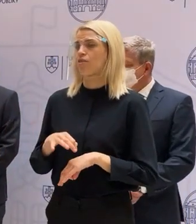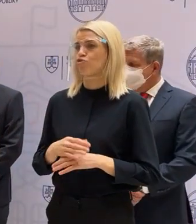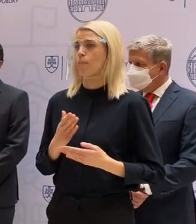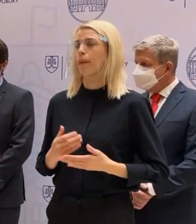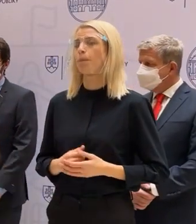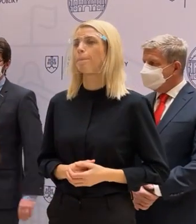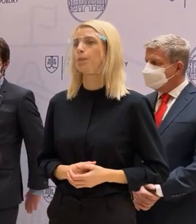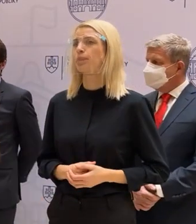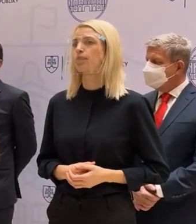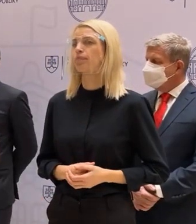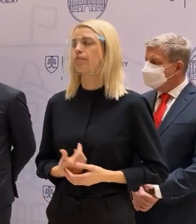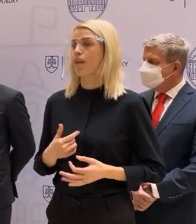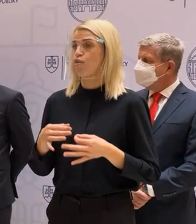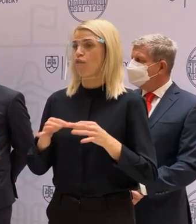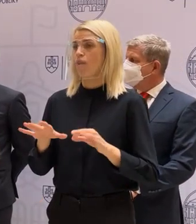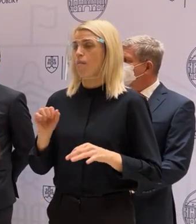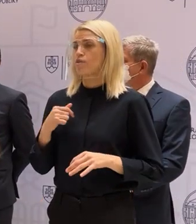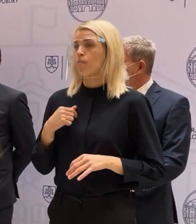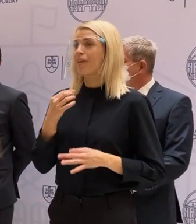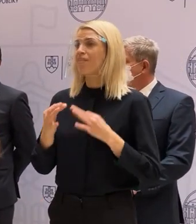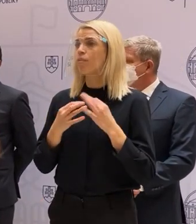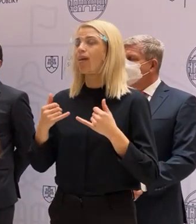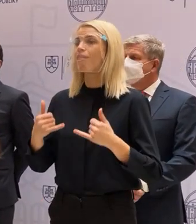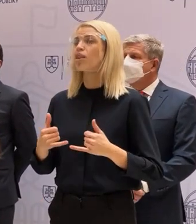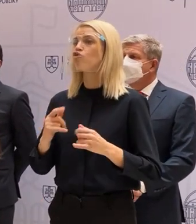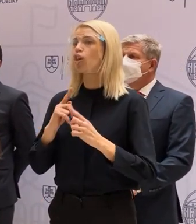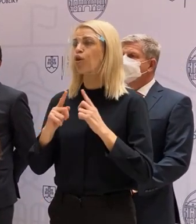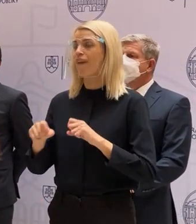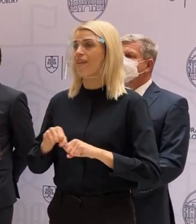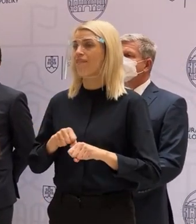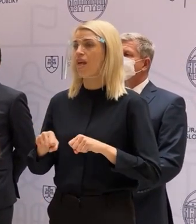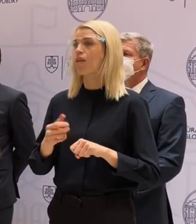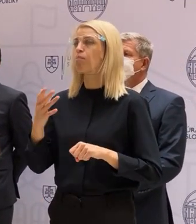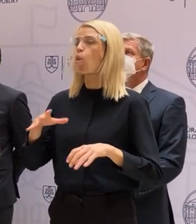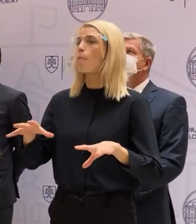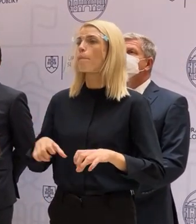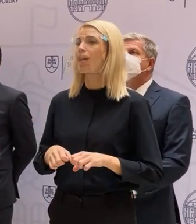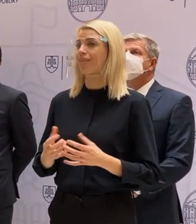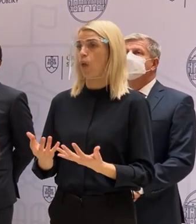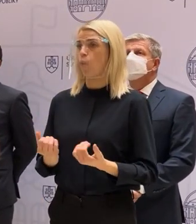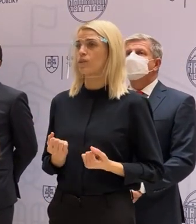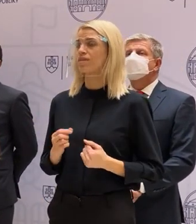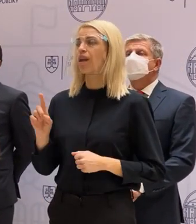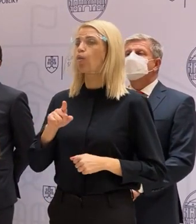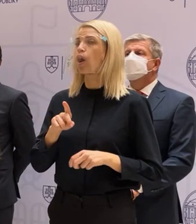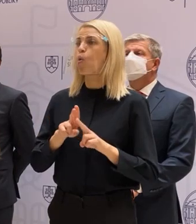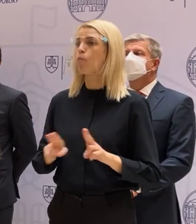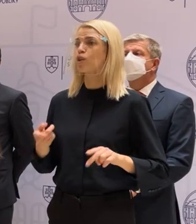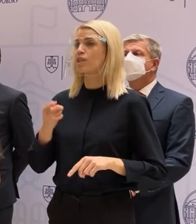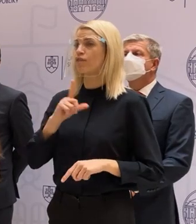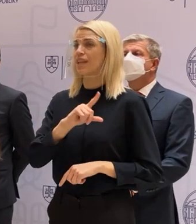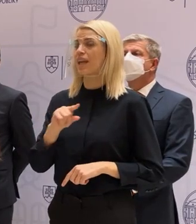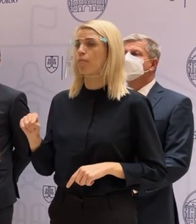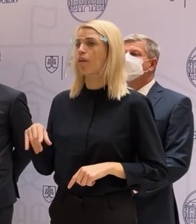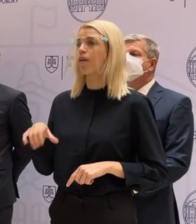Ďakujem veľmi pekne. Dovolte mi, aby som vás informovala, že na dnešnom rokovaní vlády bolo prijaté uznesenie, ktoré umožňuje Slovenskej